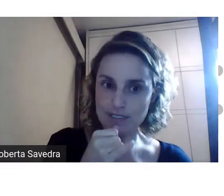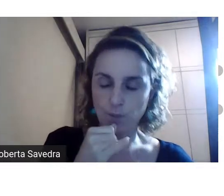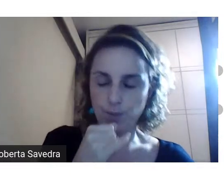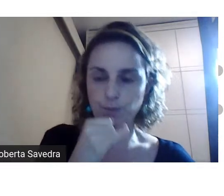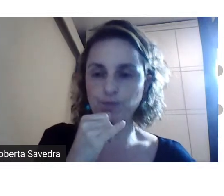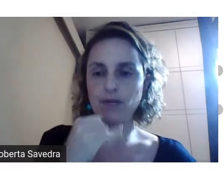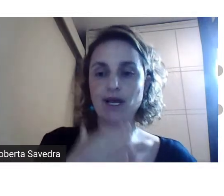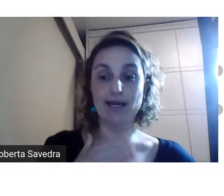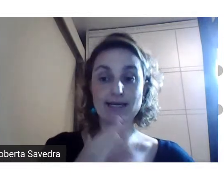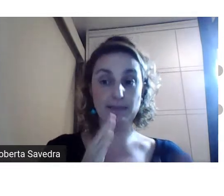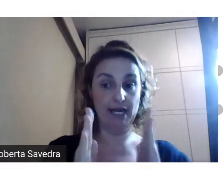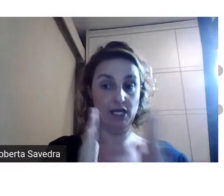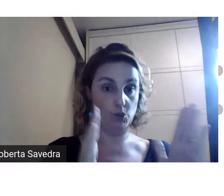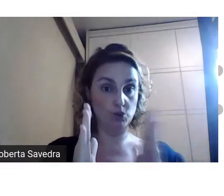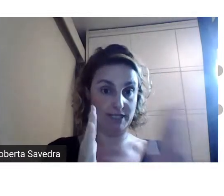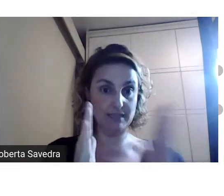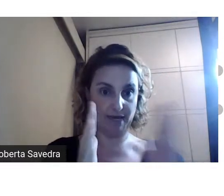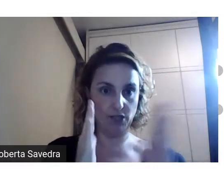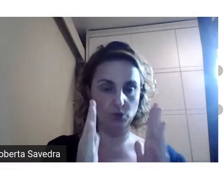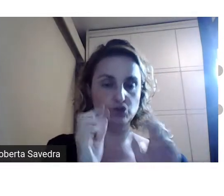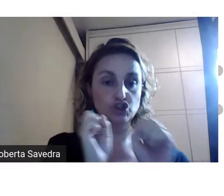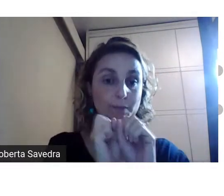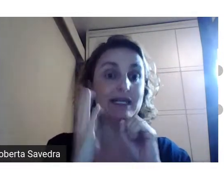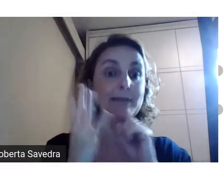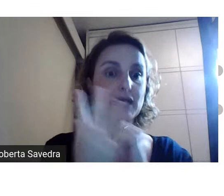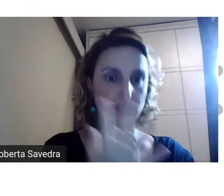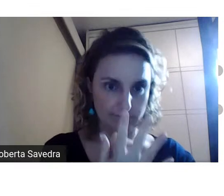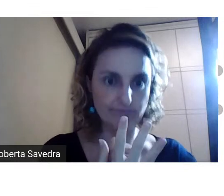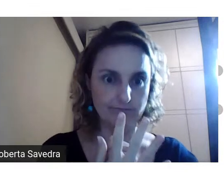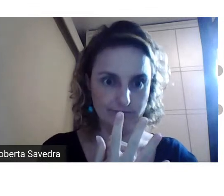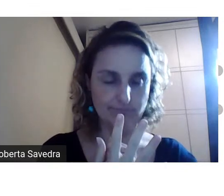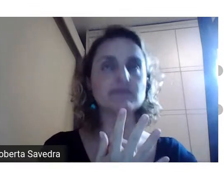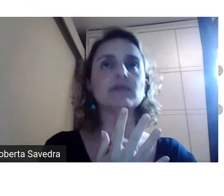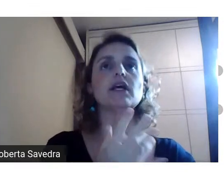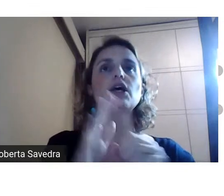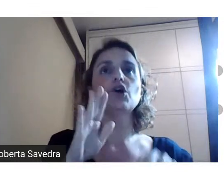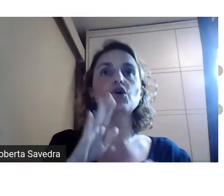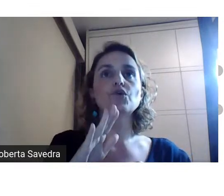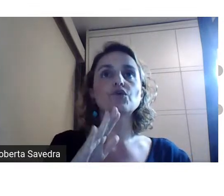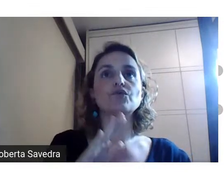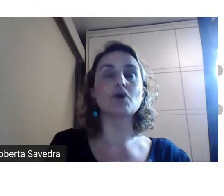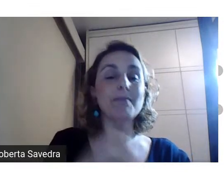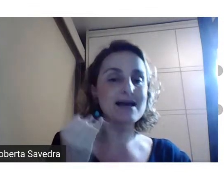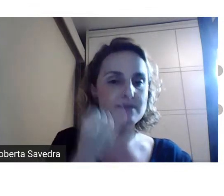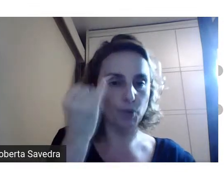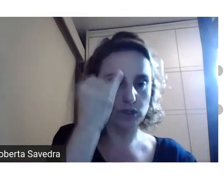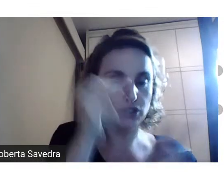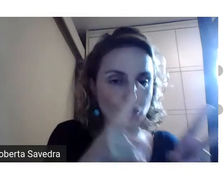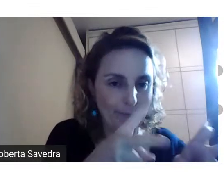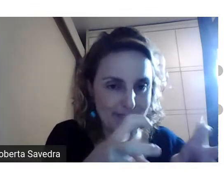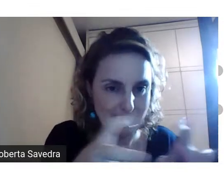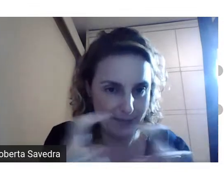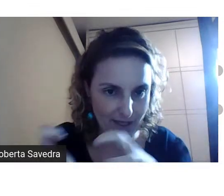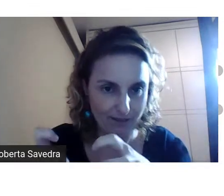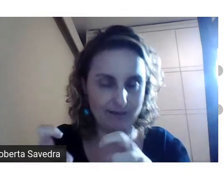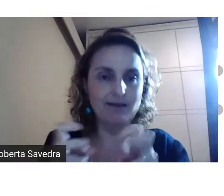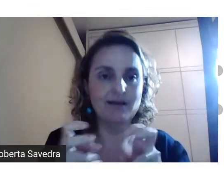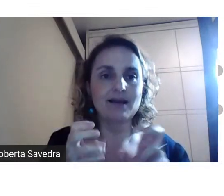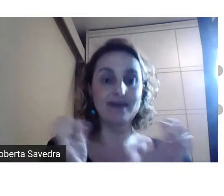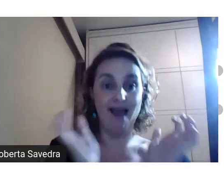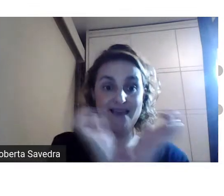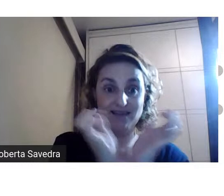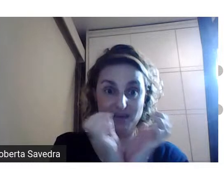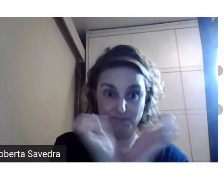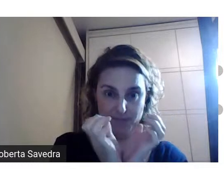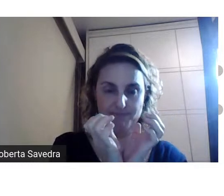metáfora precisávamos de novo passar por todo o processo de adaptação e me reflete muito